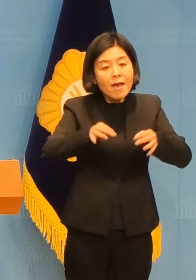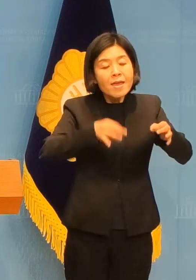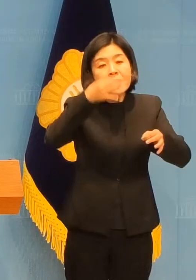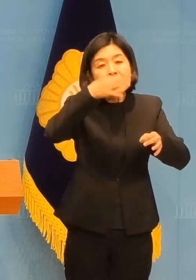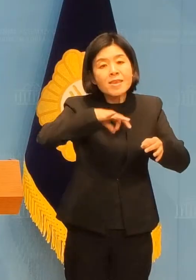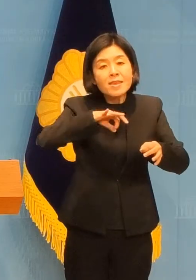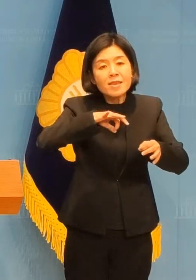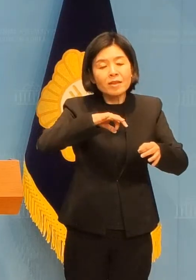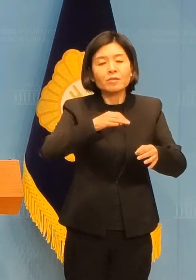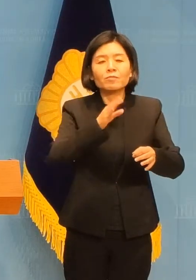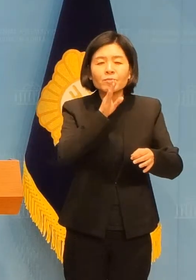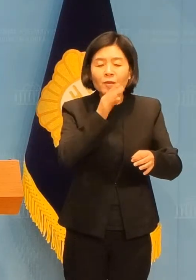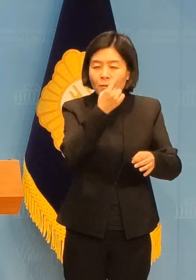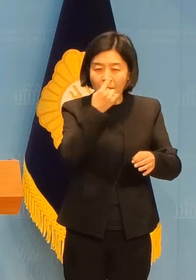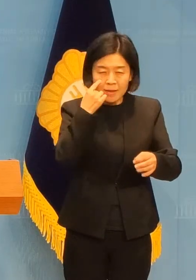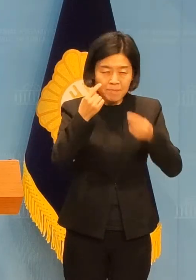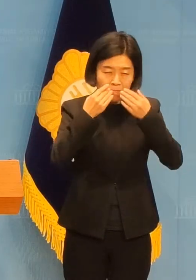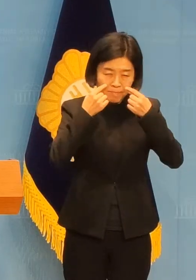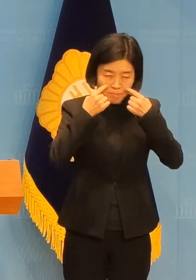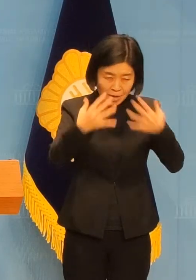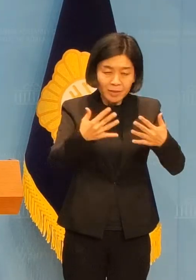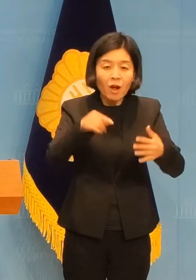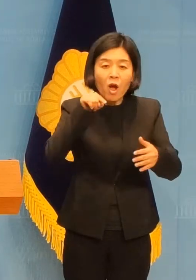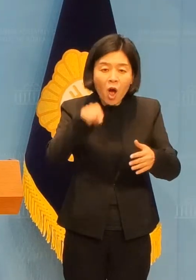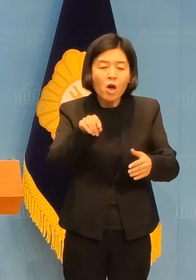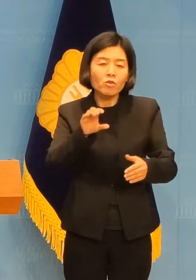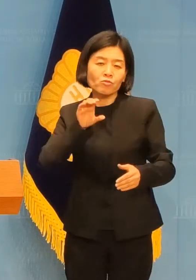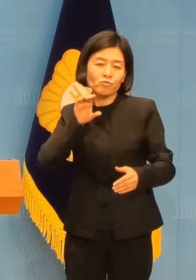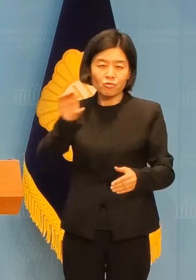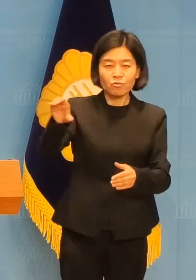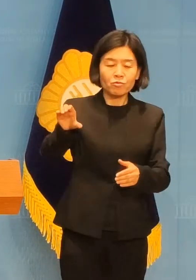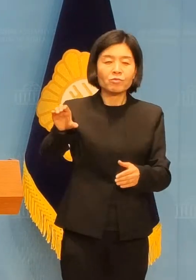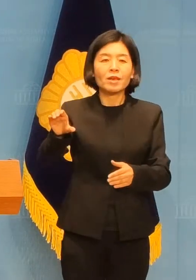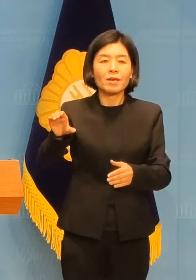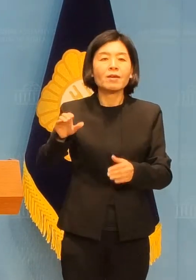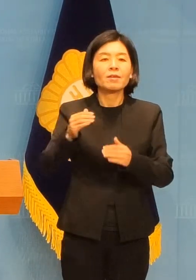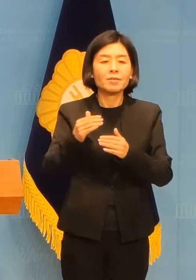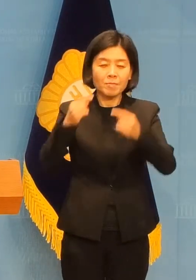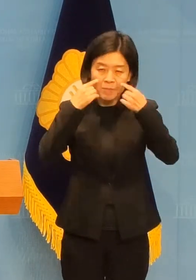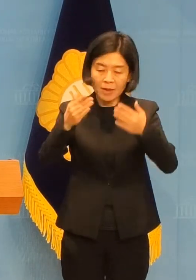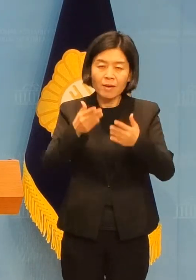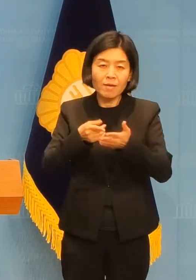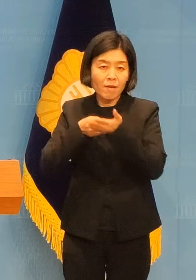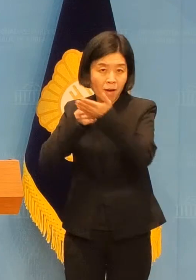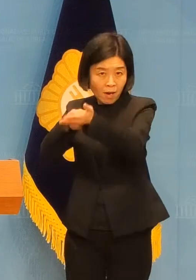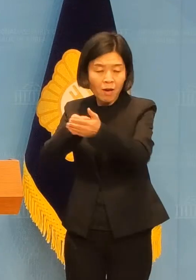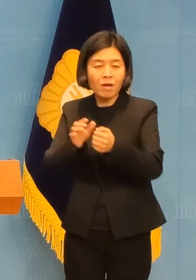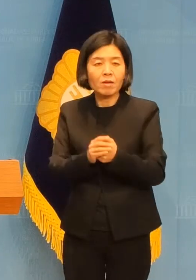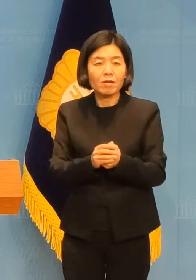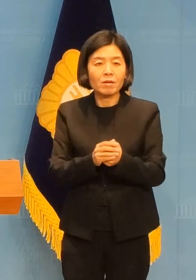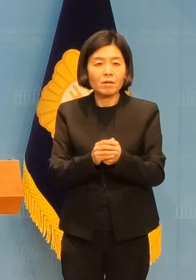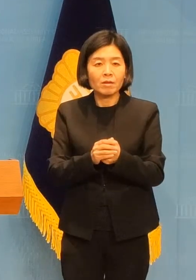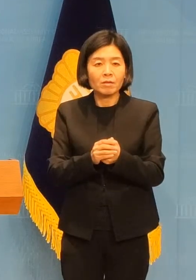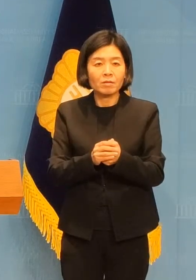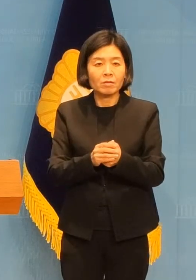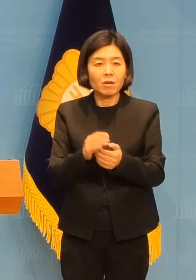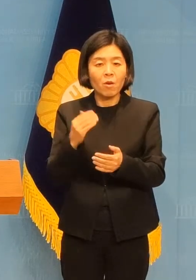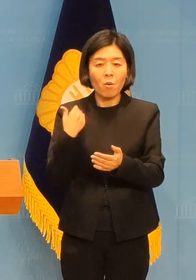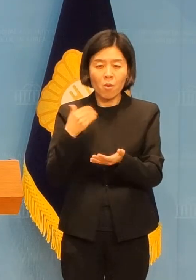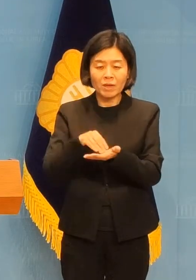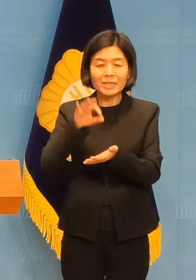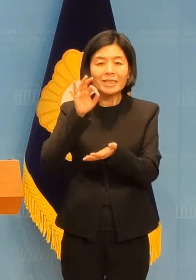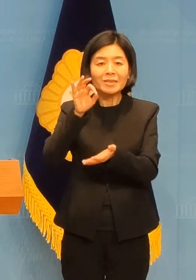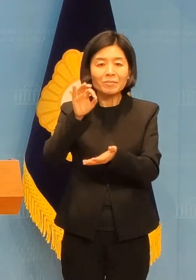투자만 진행한다는 원칙을 명확히 했습니다. 그 결과 원금 회수가